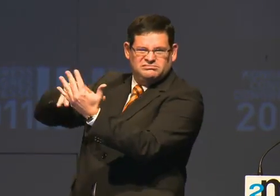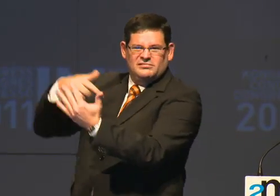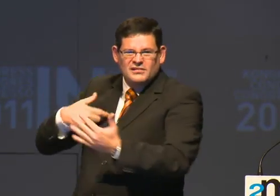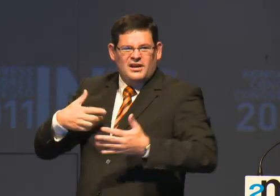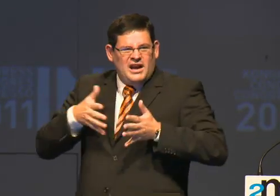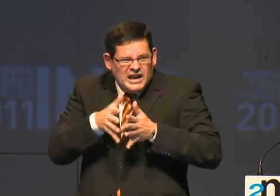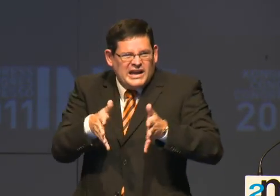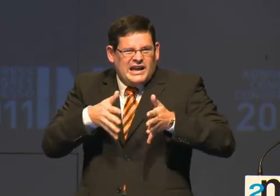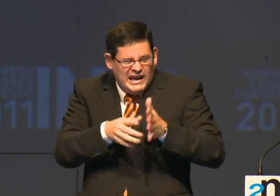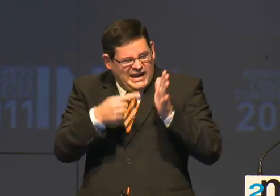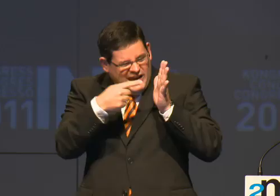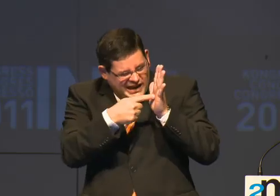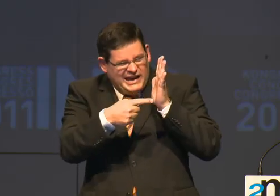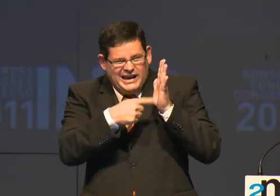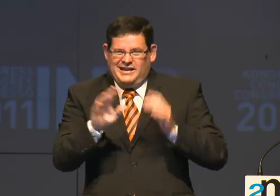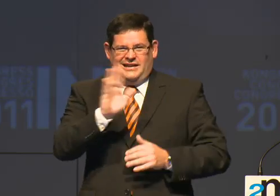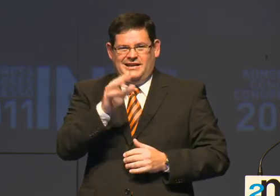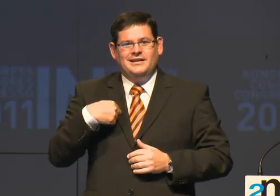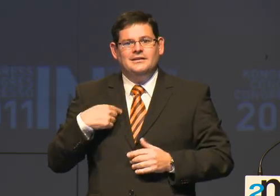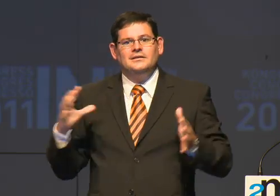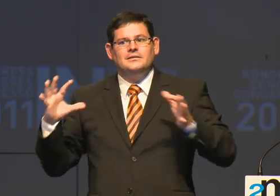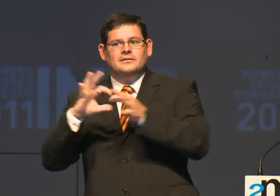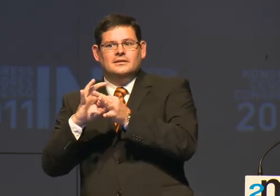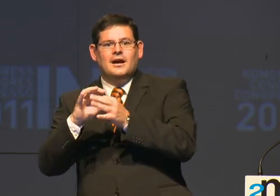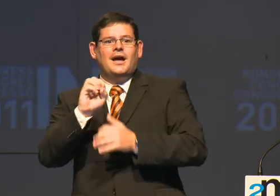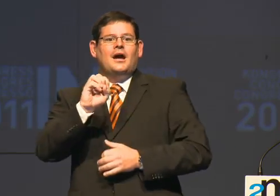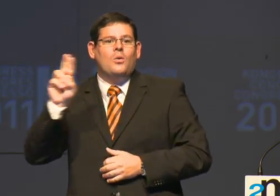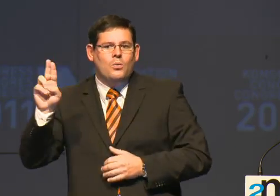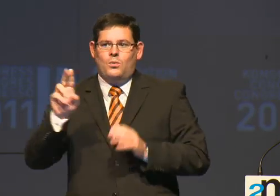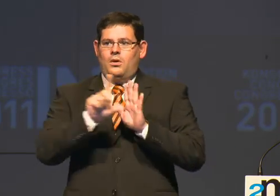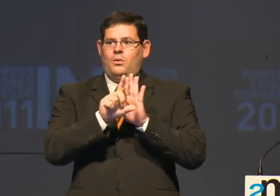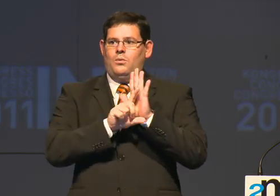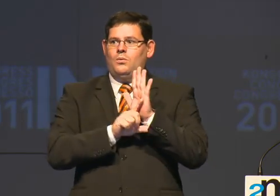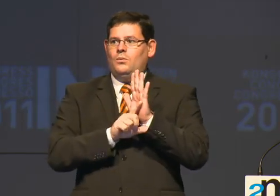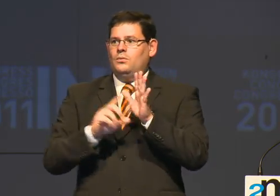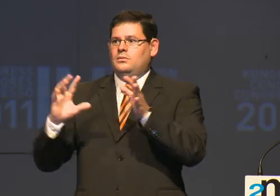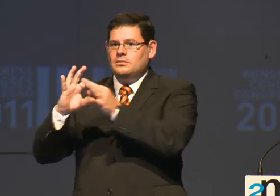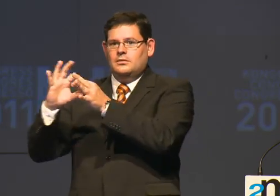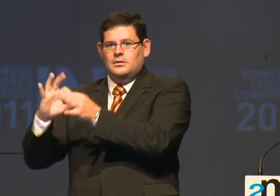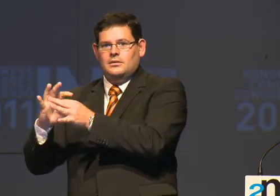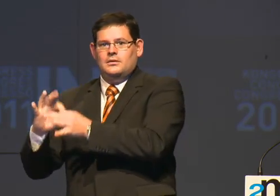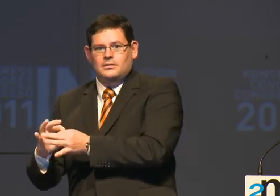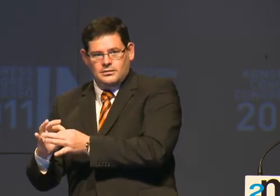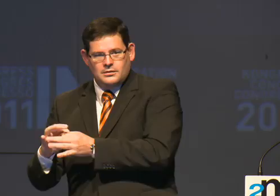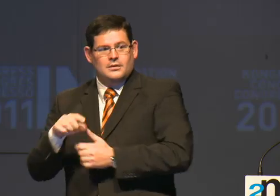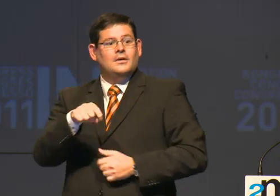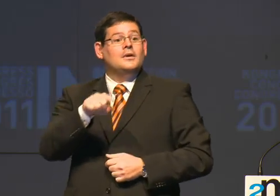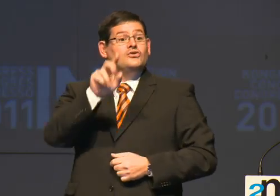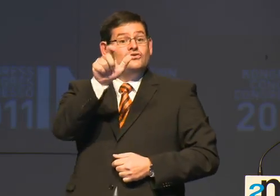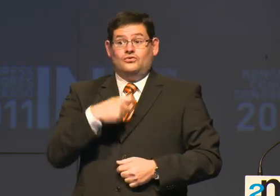Et puis si jamais vous voulez plus d'informations sur ce que je vais parler, n'hésitez pas à aller sur Internet où vous trouverez différents